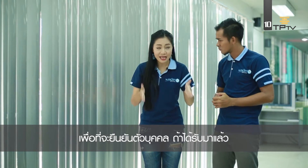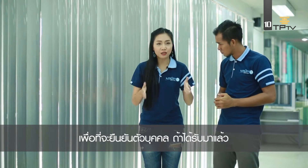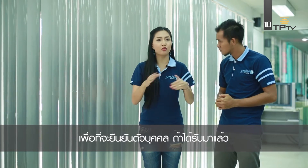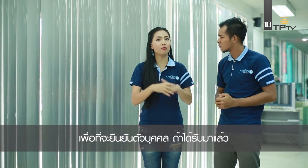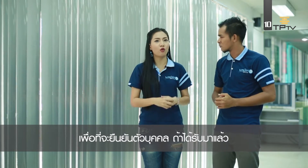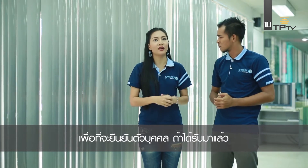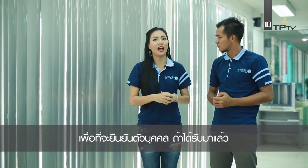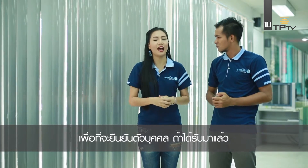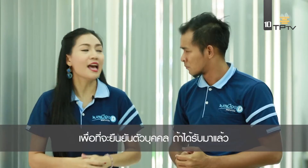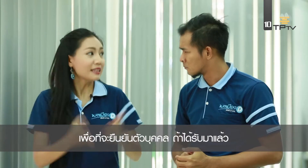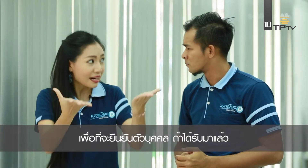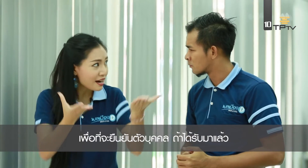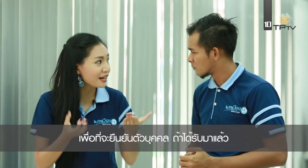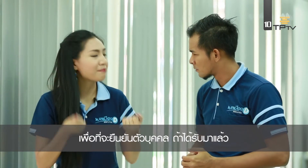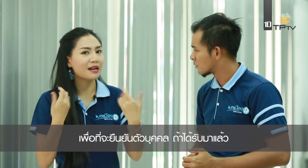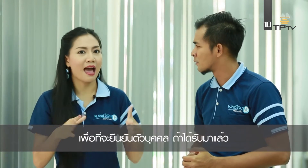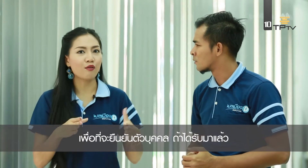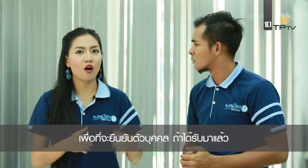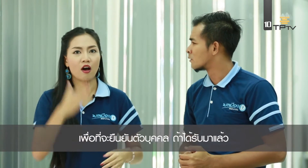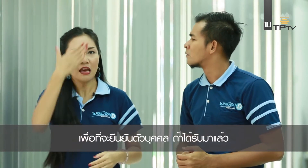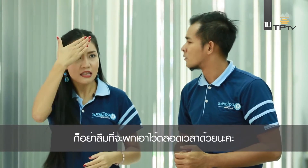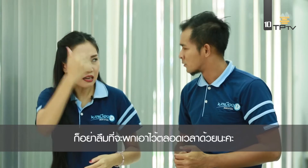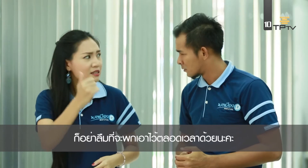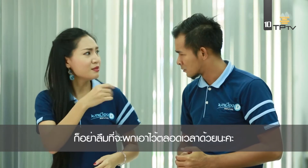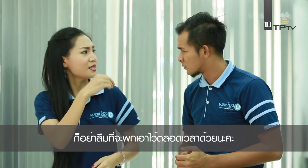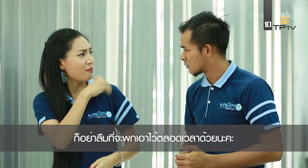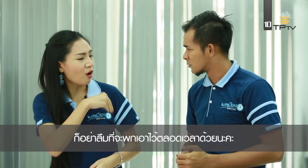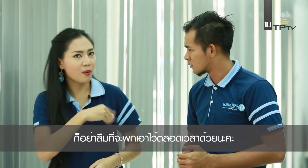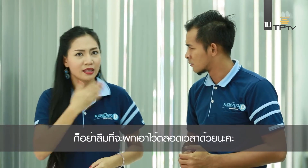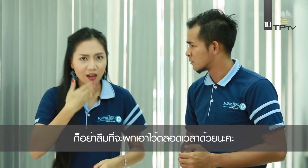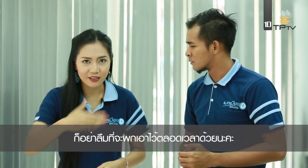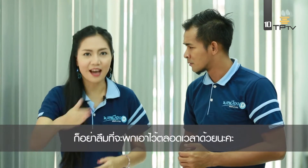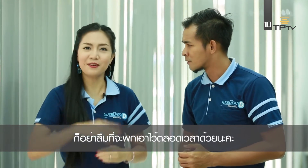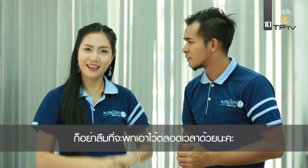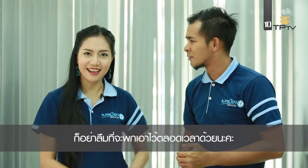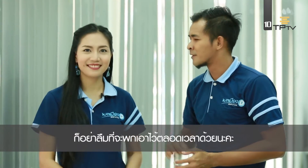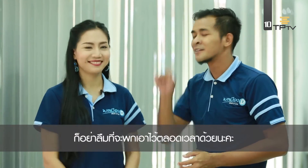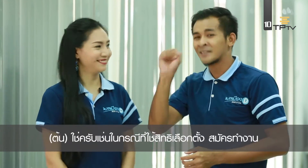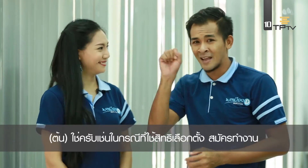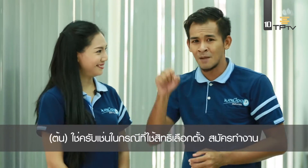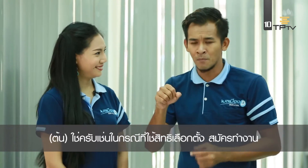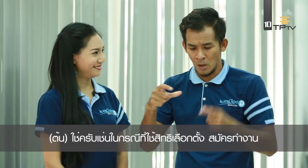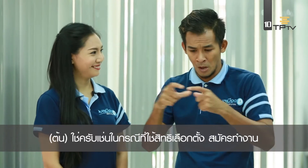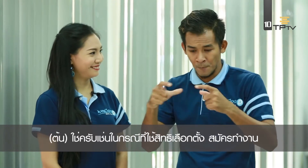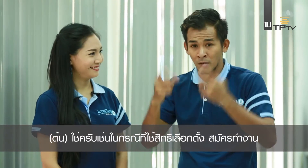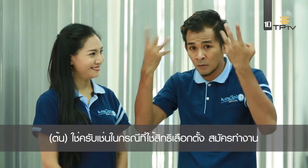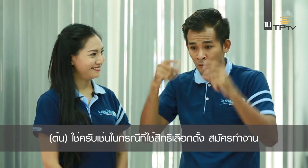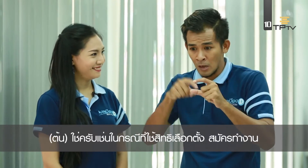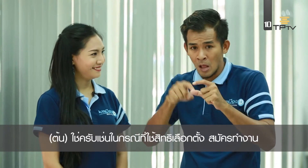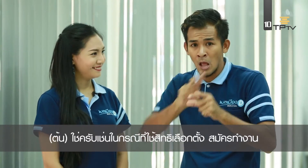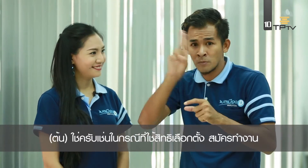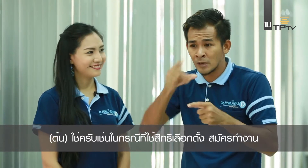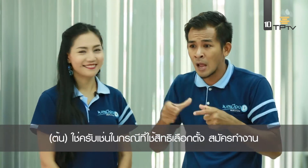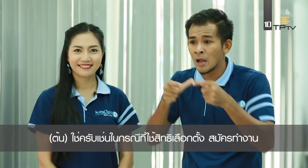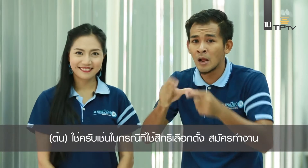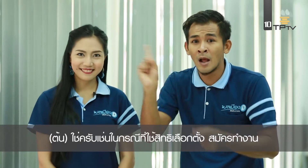ยืนยันตัวบุคคลนะคะถ้าได้รับมาแล้วก็อย่าลืมที่จะพกเอาไว้ตลอดเวลาด้วยนะคะ ใช่ครับ